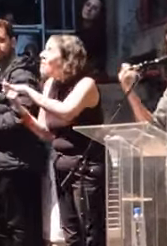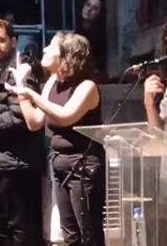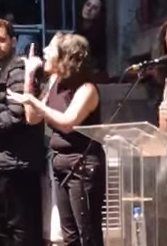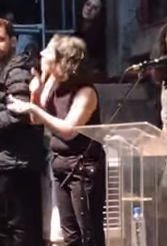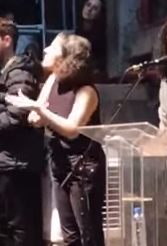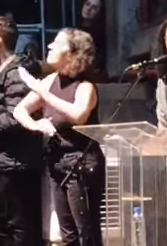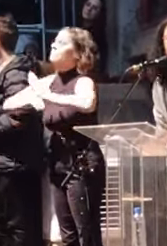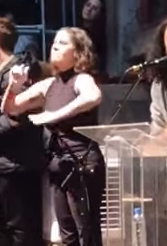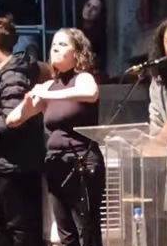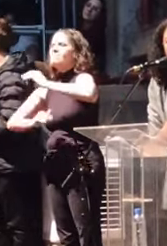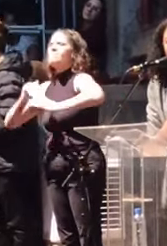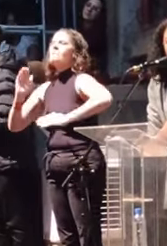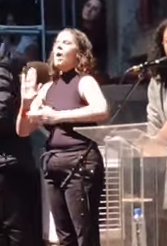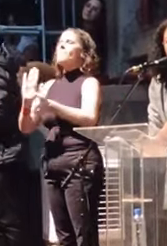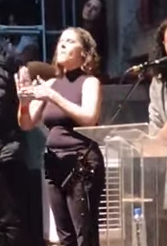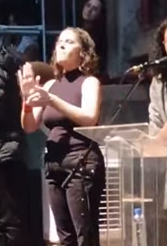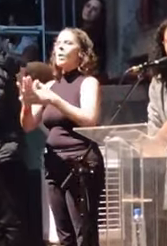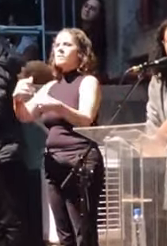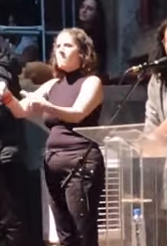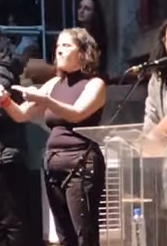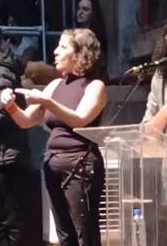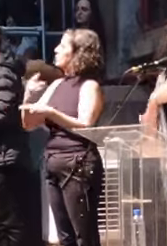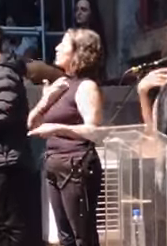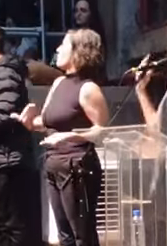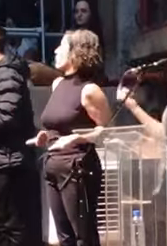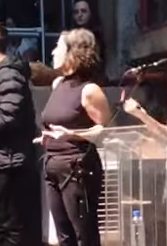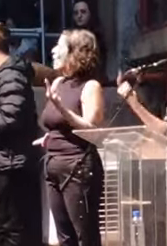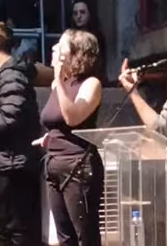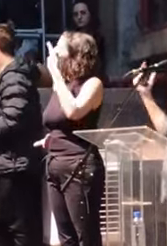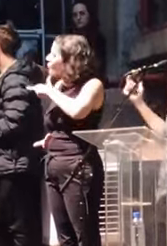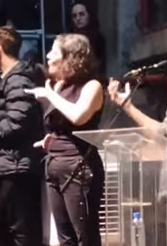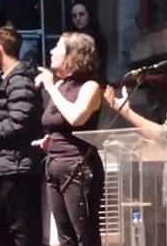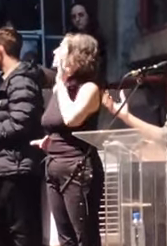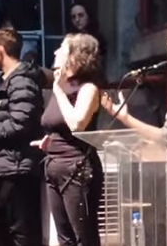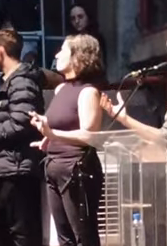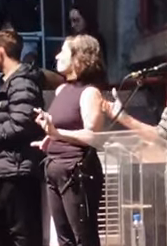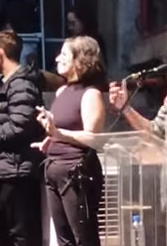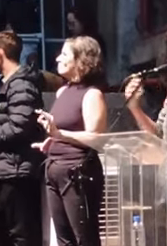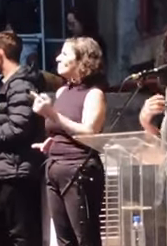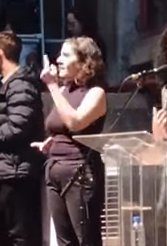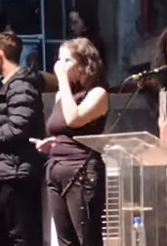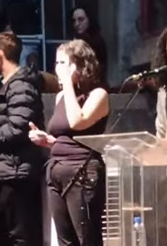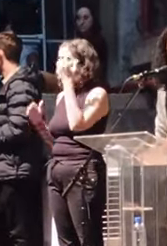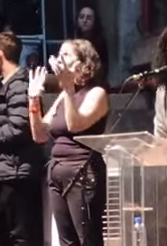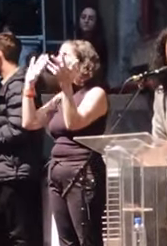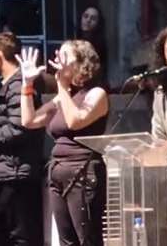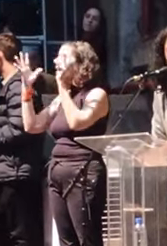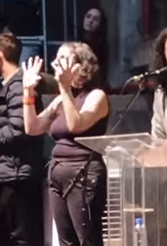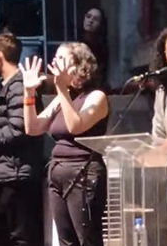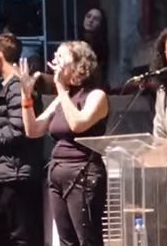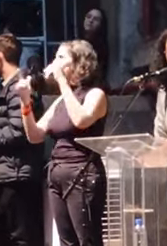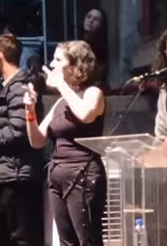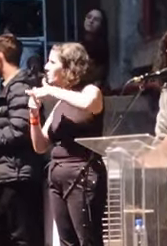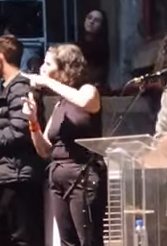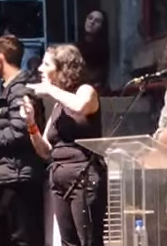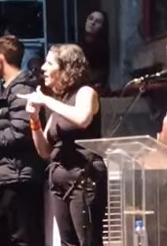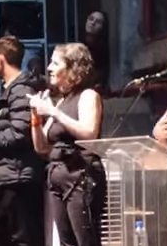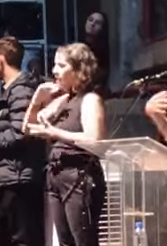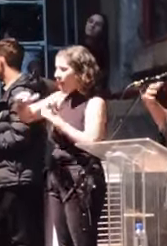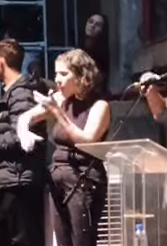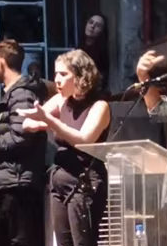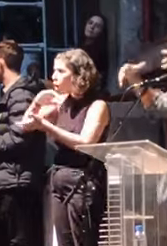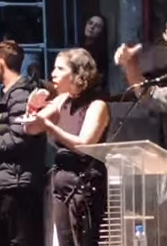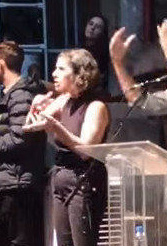políticas públicas que vão encontrar o nosso território. Pensar em crise climática, pensar numa transição ecológica